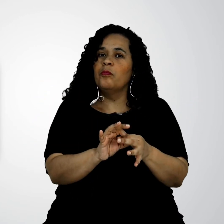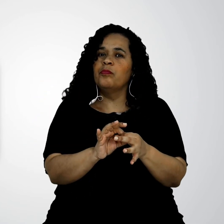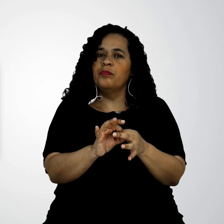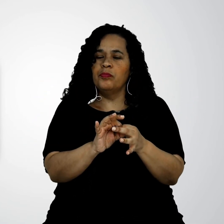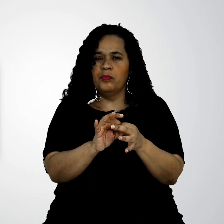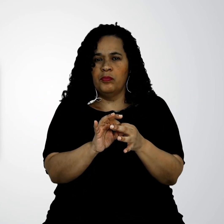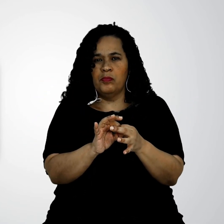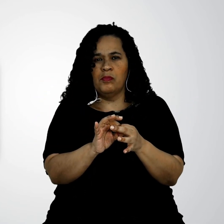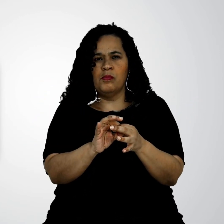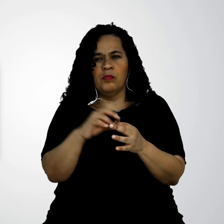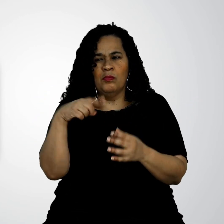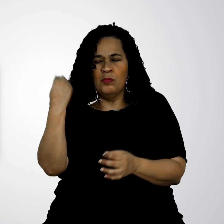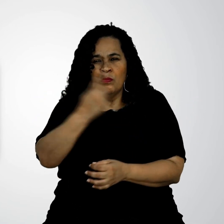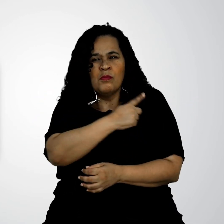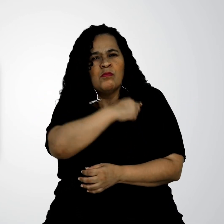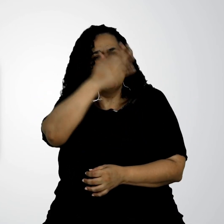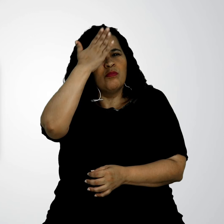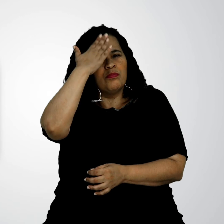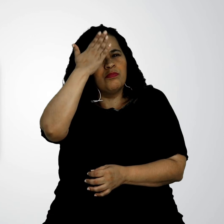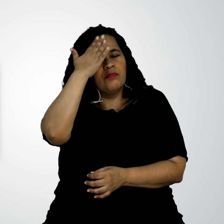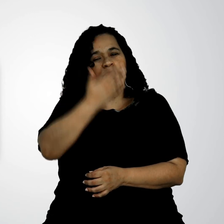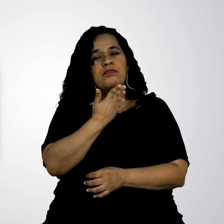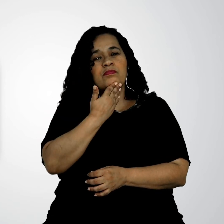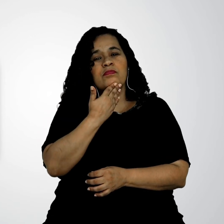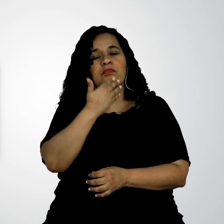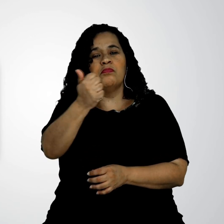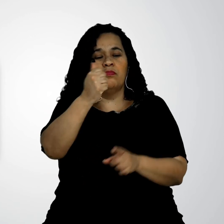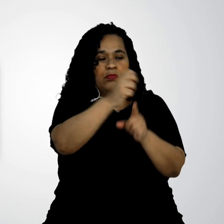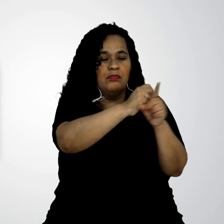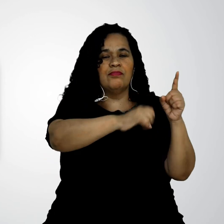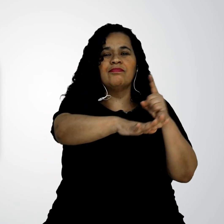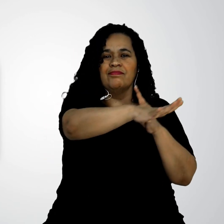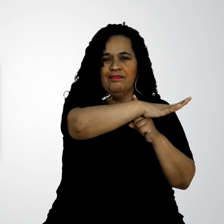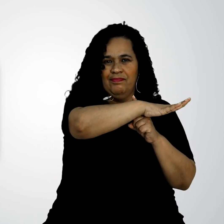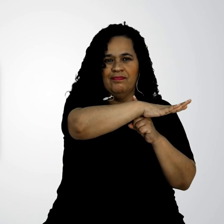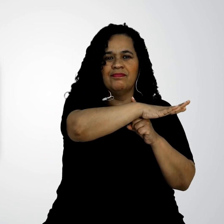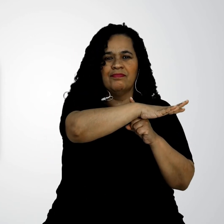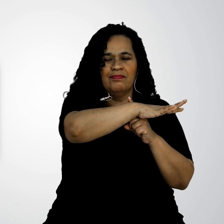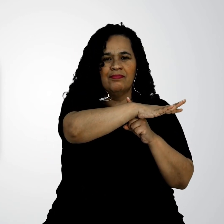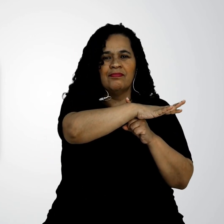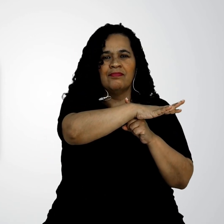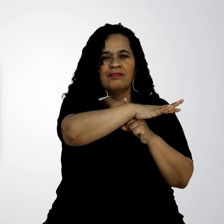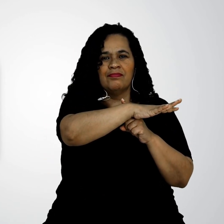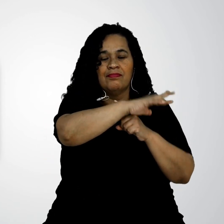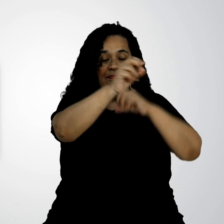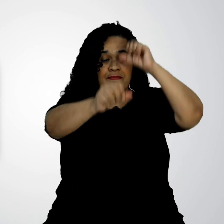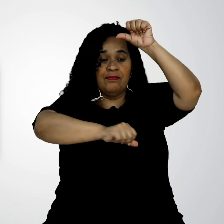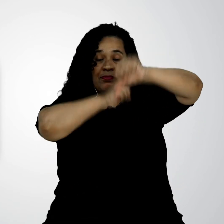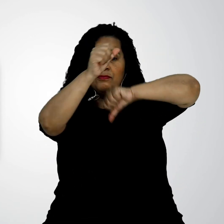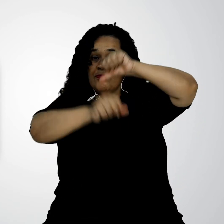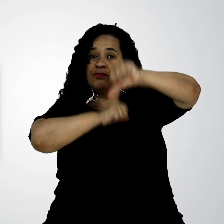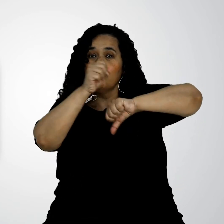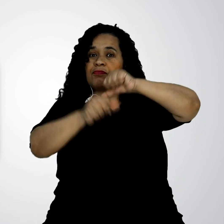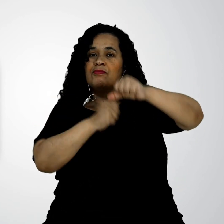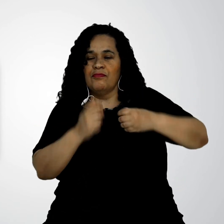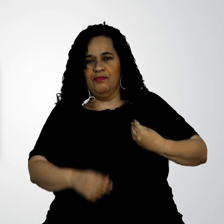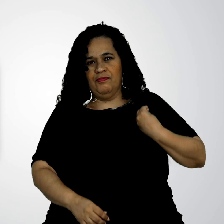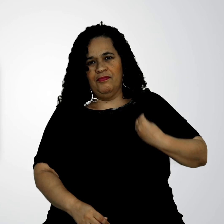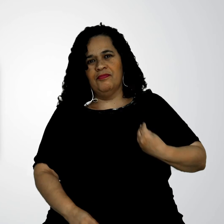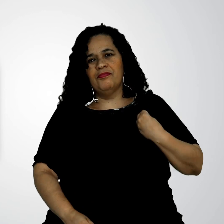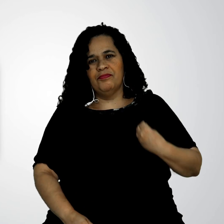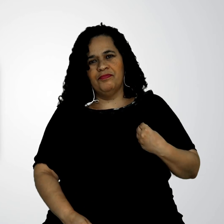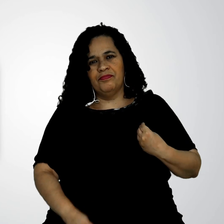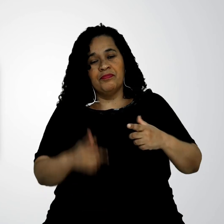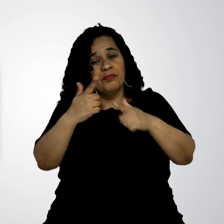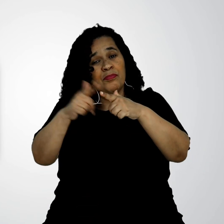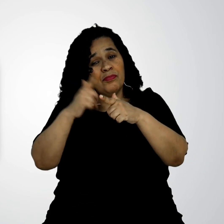gente assume o papel que a gente tem diante do ambiente social que pode trazer transformações incríveis. O problema a gente está esperando que alguém faça